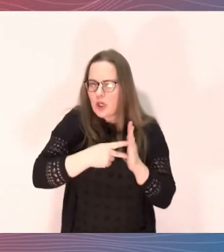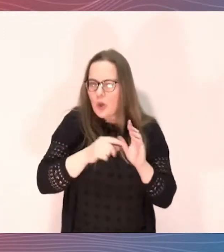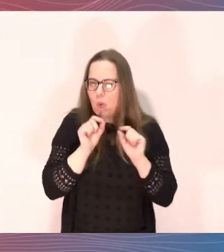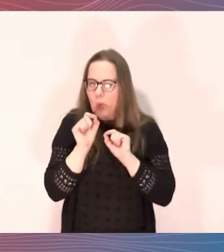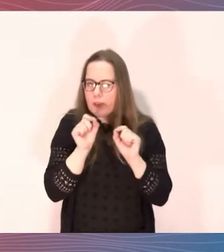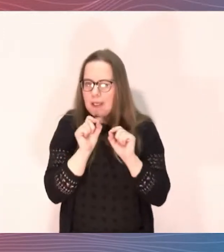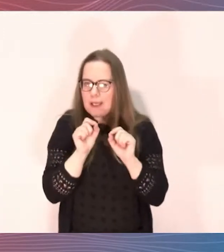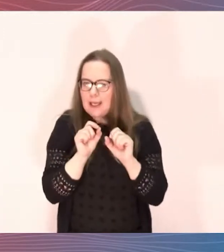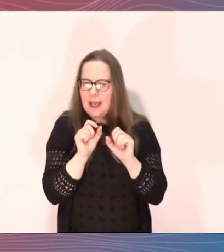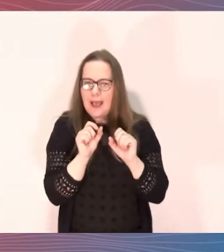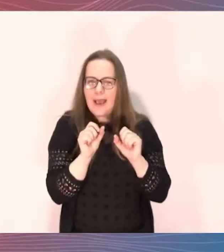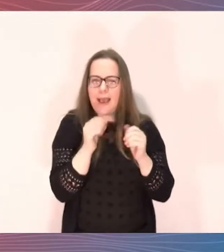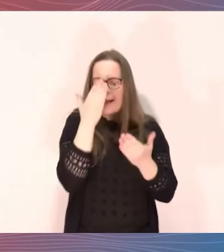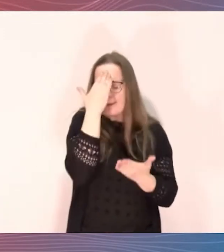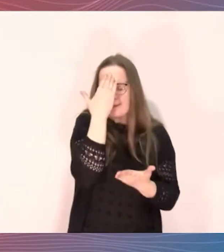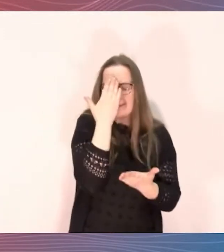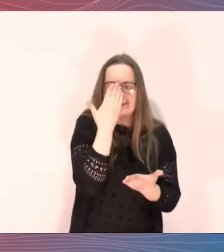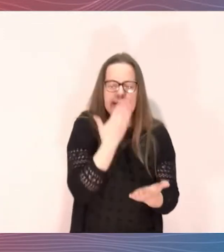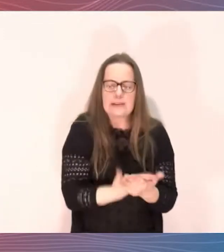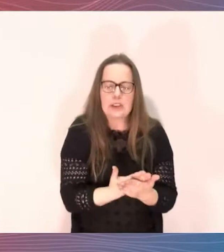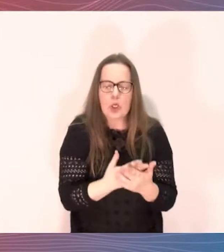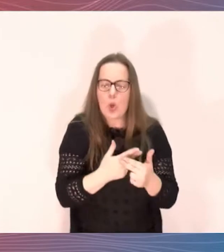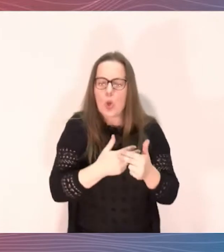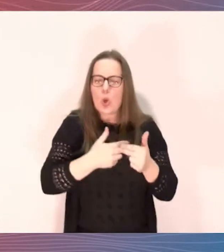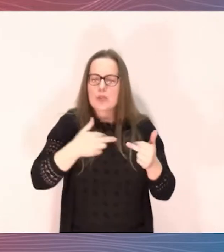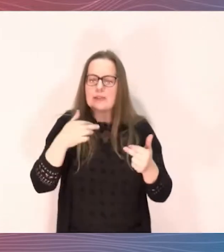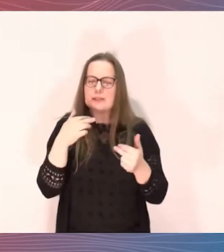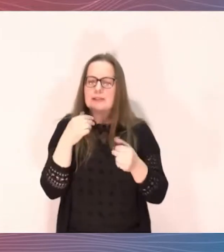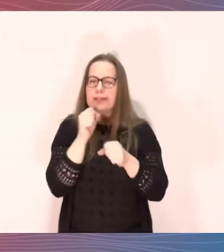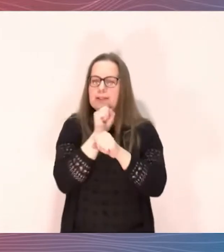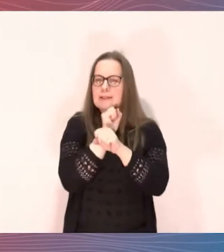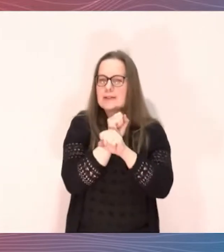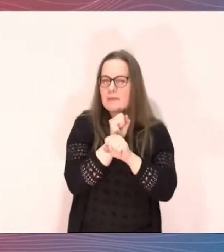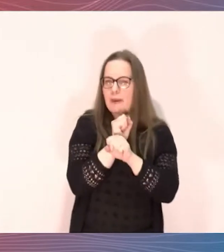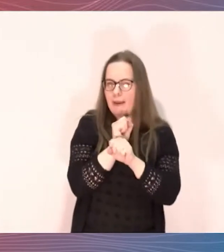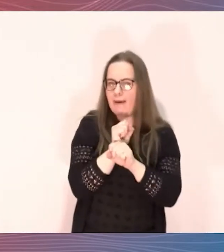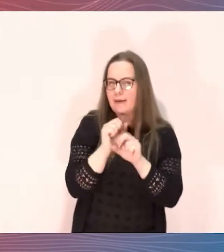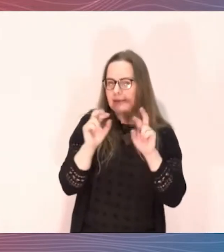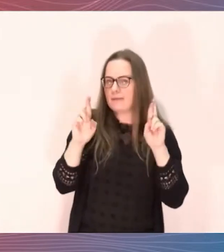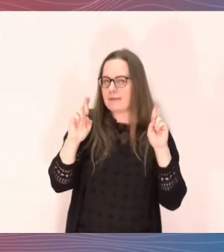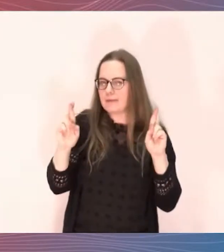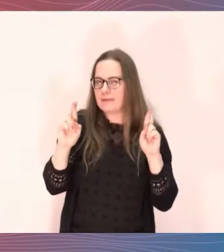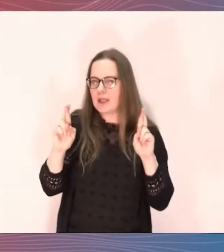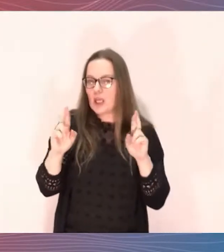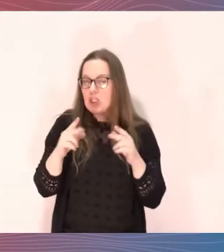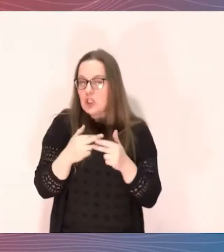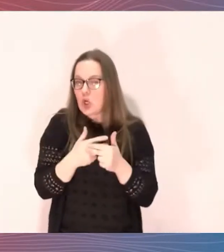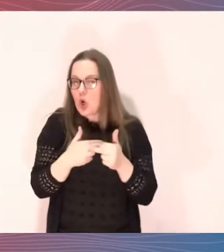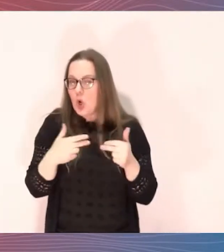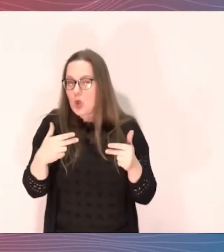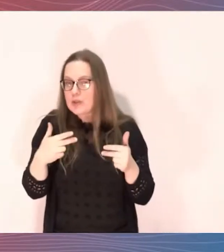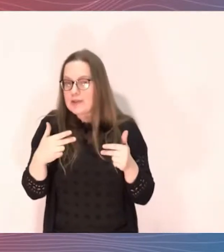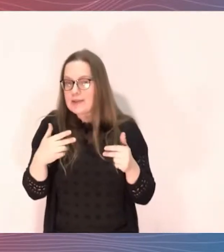esperam, a convicção de fatos que se não veem.